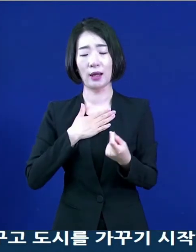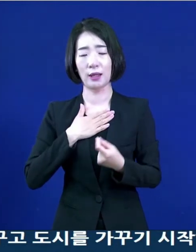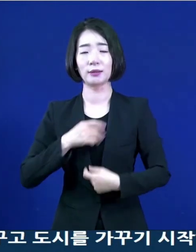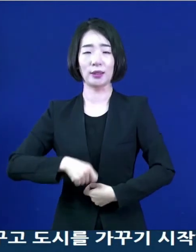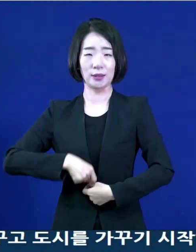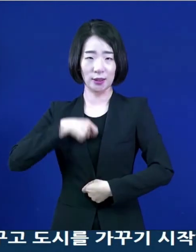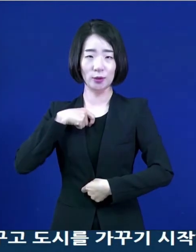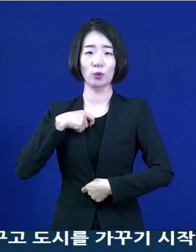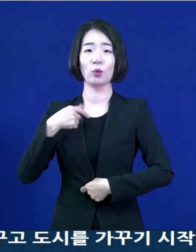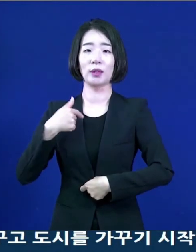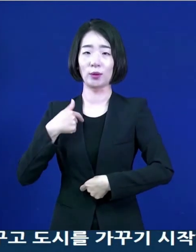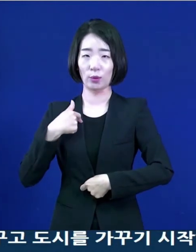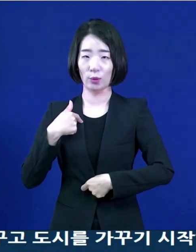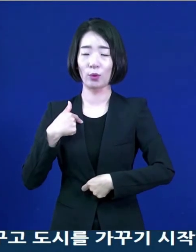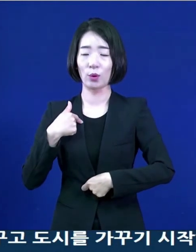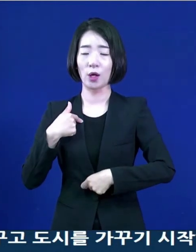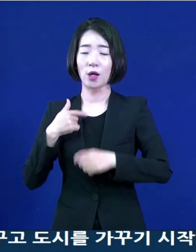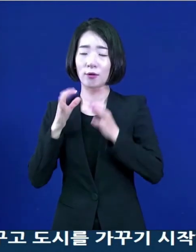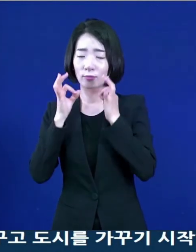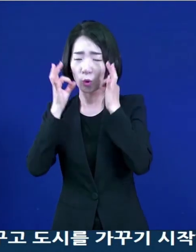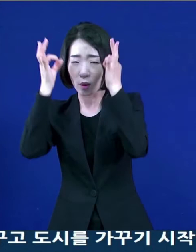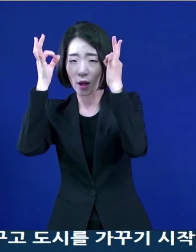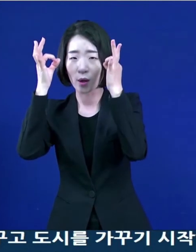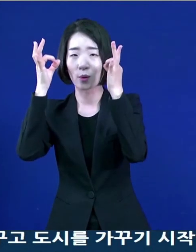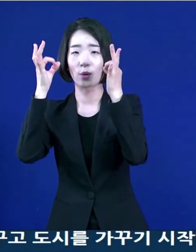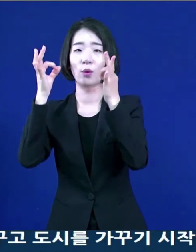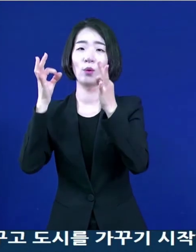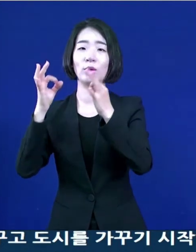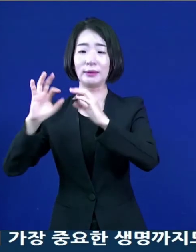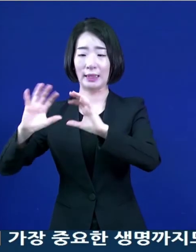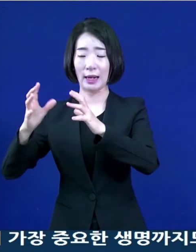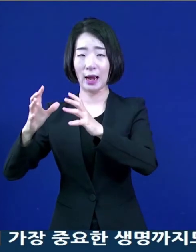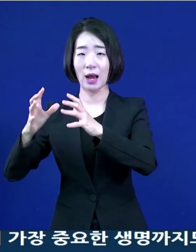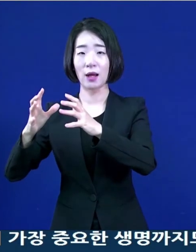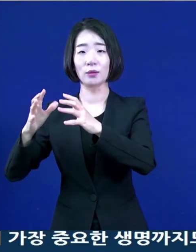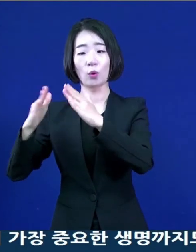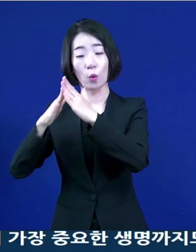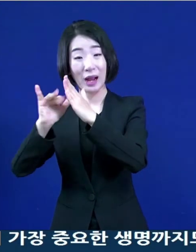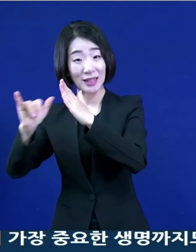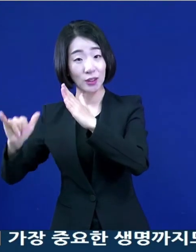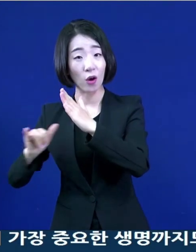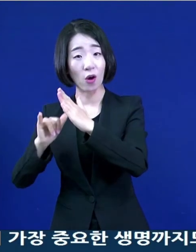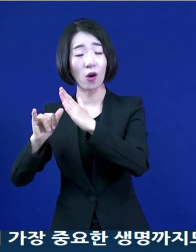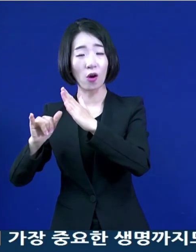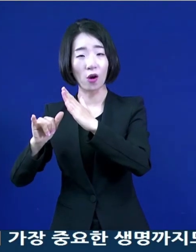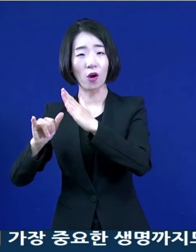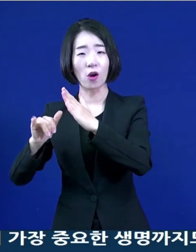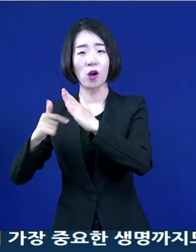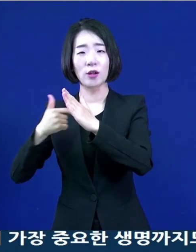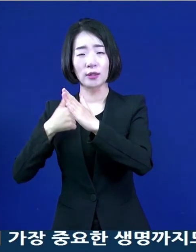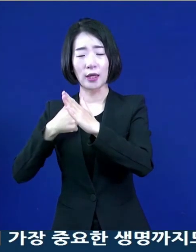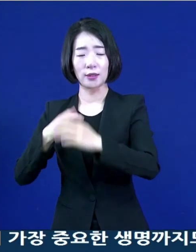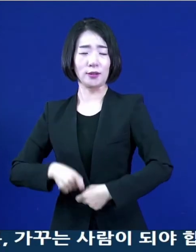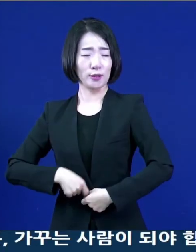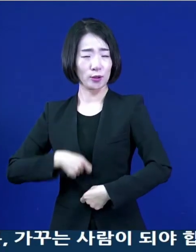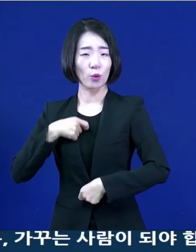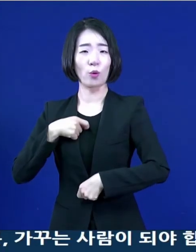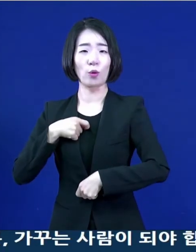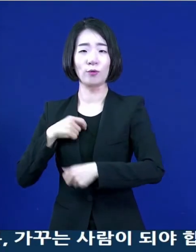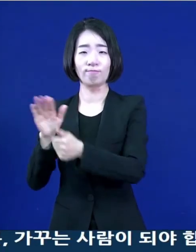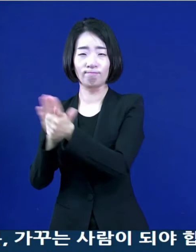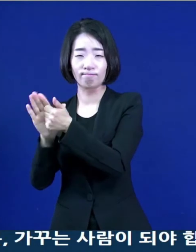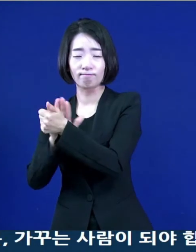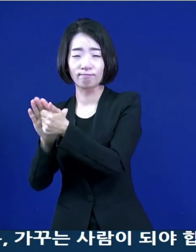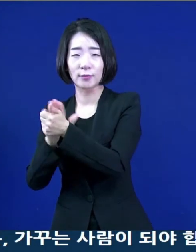가꾸고 직장이 있다면 직장을 가꾸고 나라를 가꾸고. 여러분, 가꾸는 사람은요 쉽게 비판만